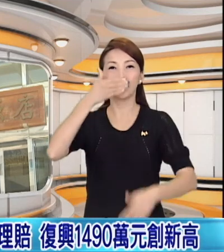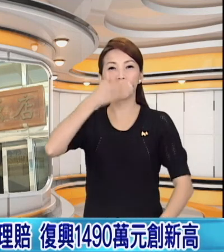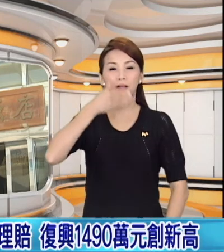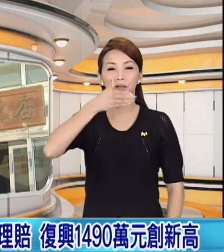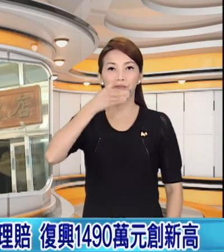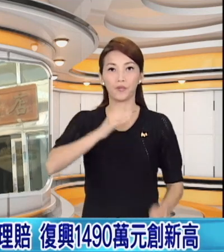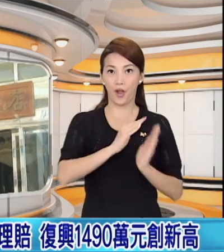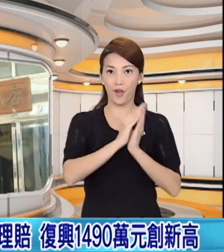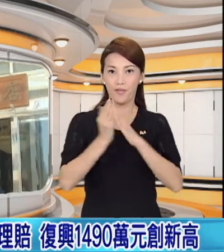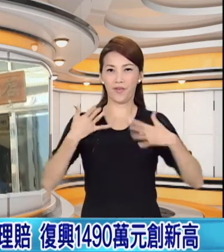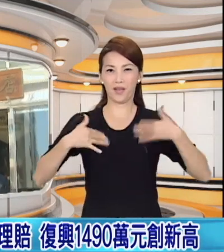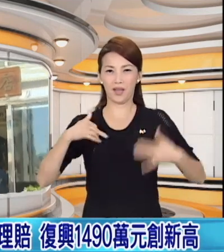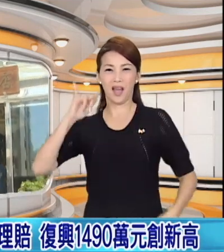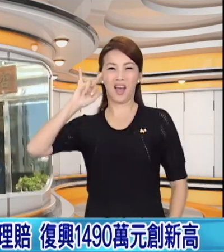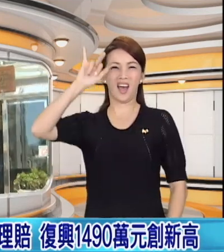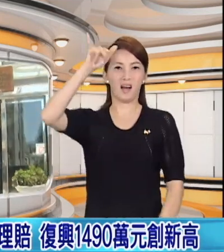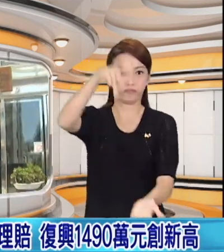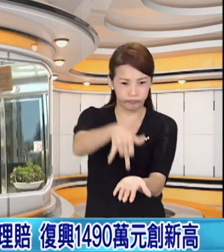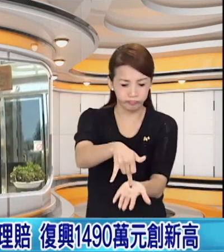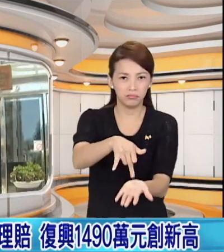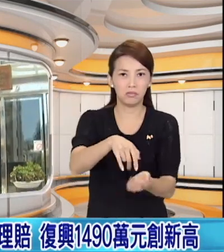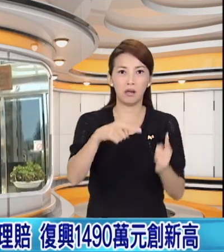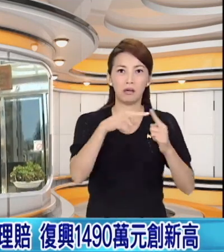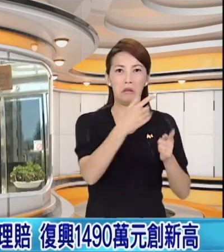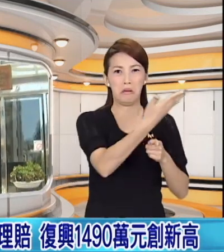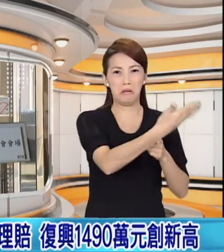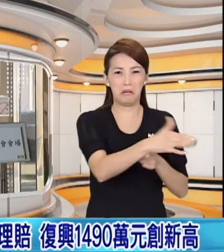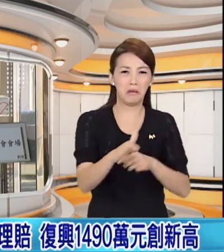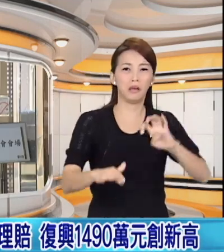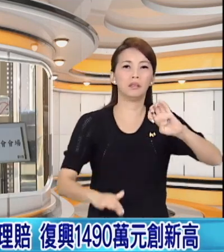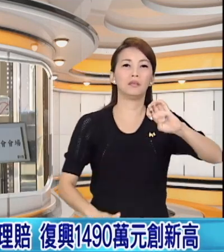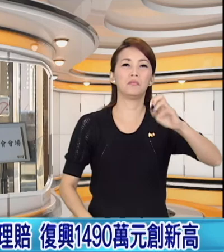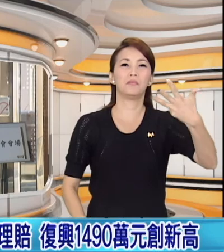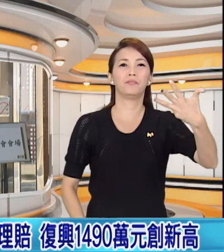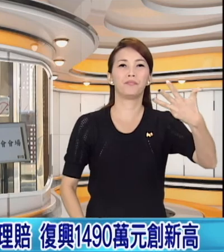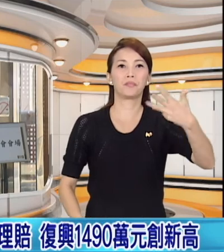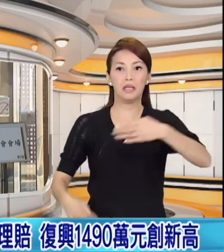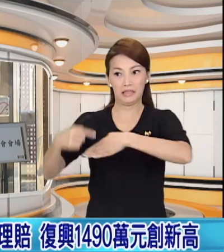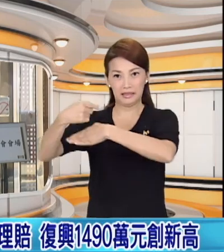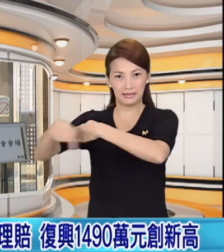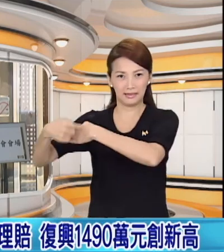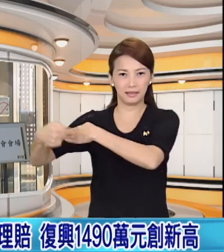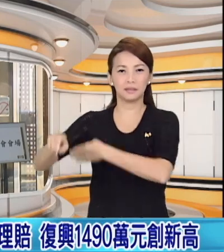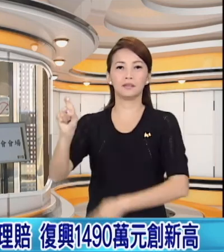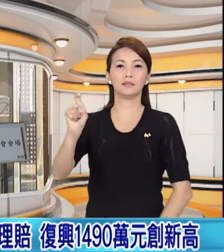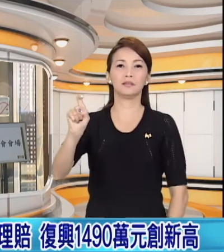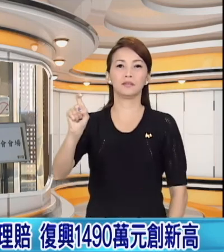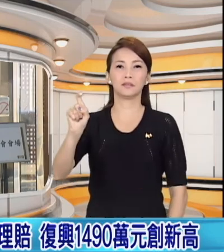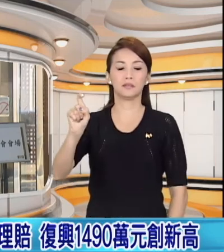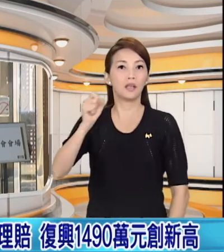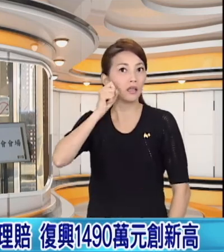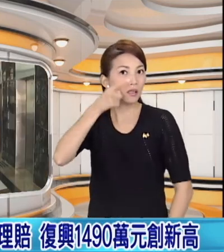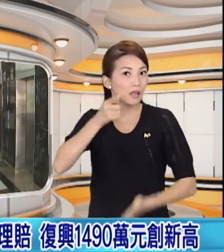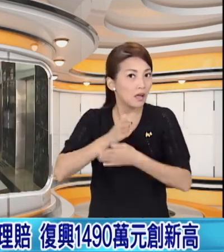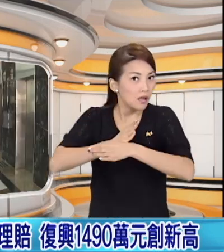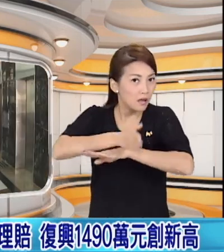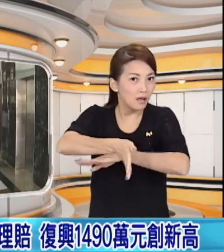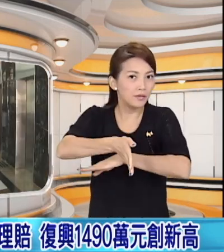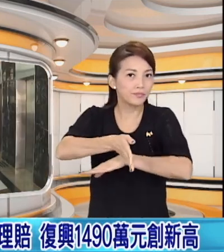上个月，复兴航空班机在澎湖发生空难，造成48人死亡、10人受伤。时隔一